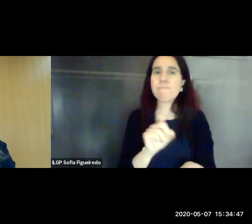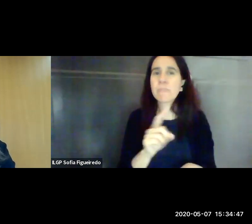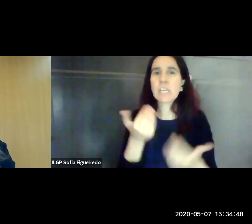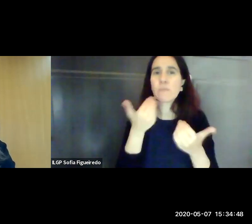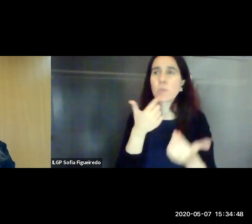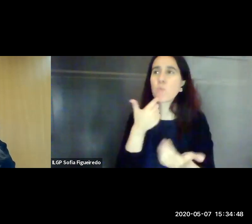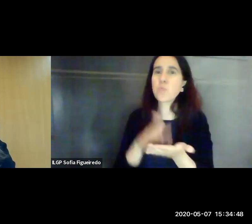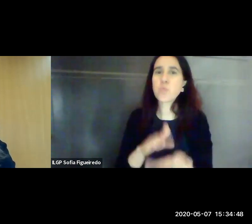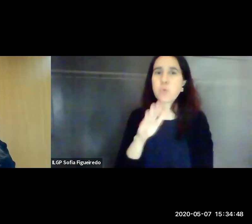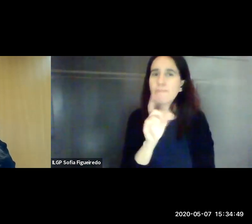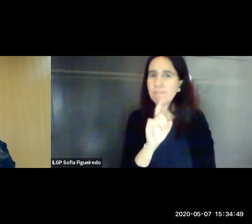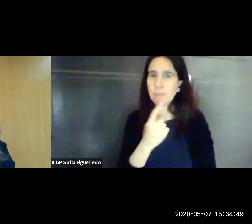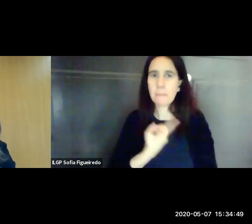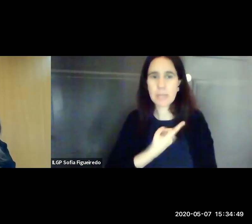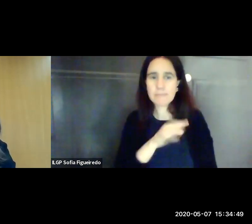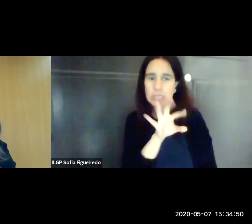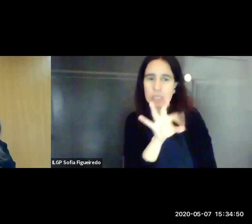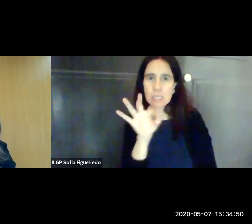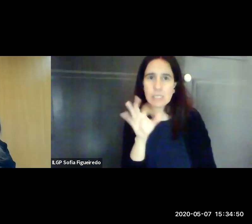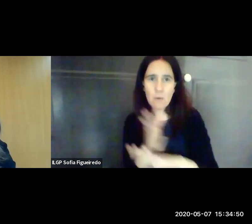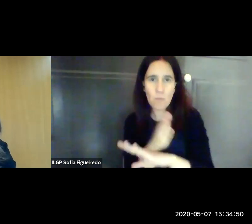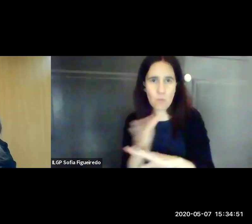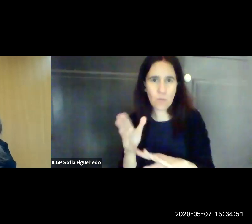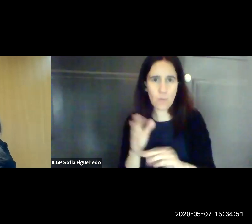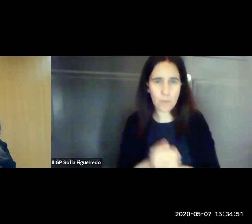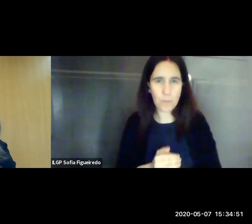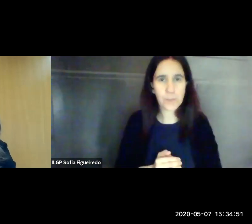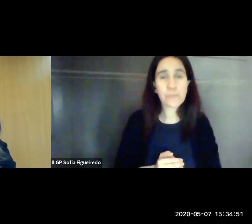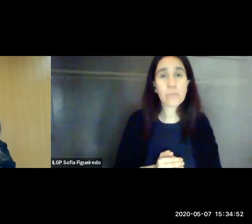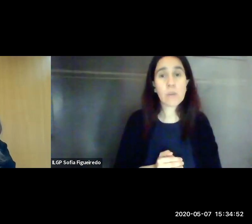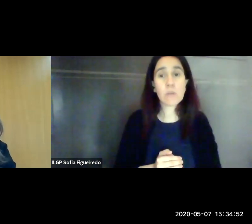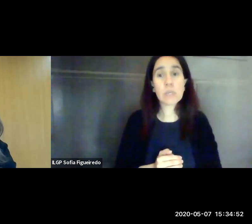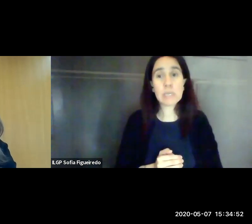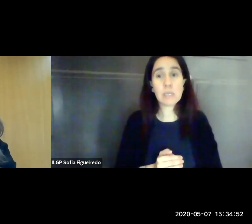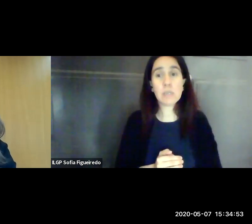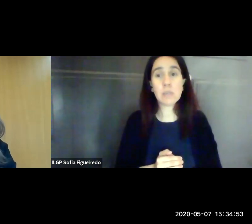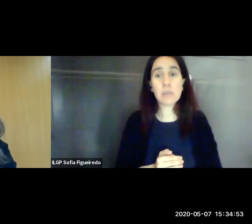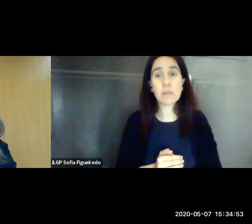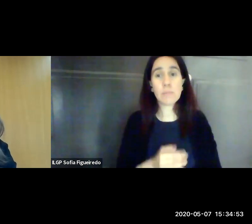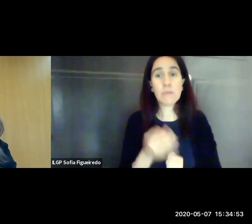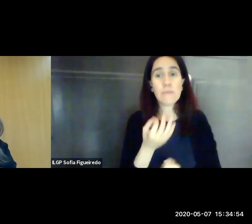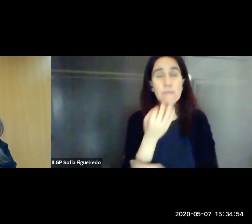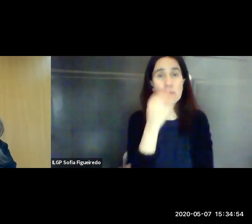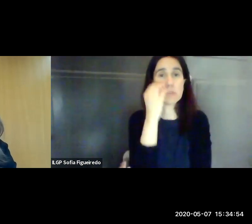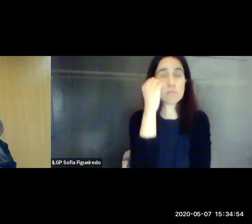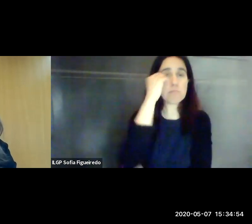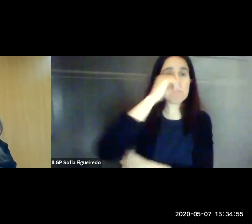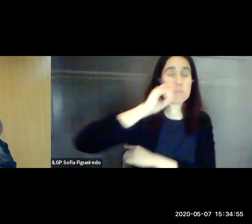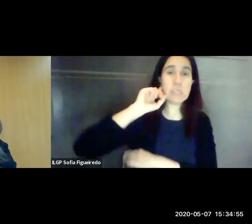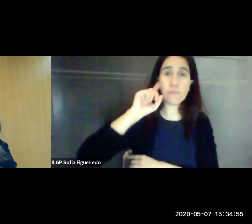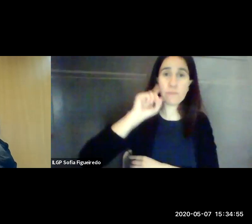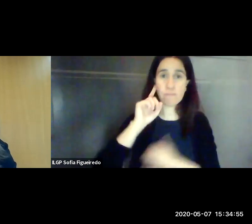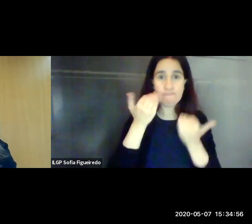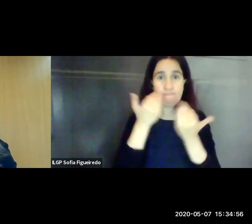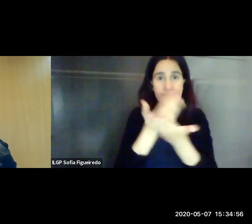informação, portanto também temos que ser seletivos e ser eficazes na informação que queremos